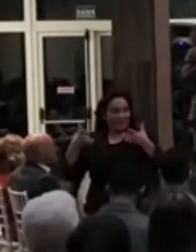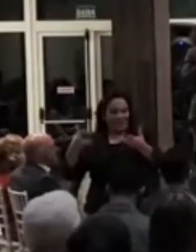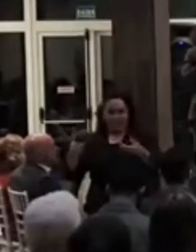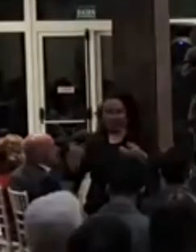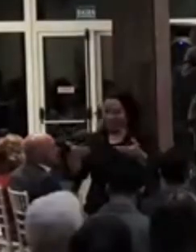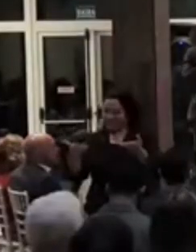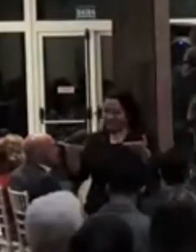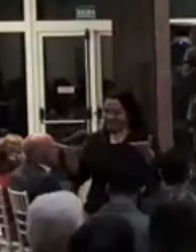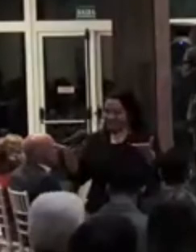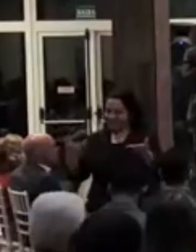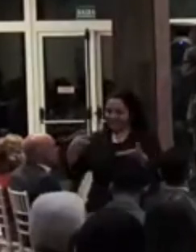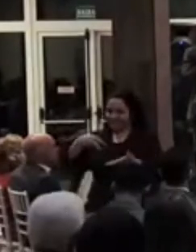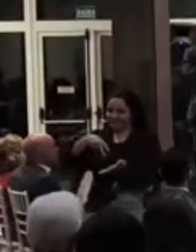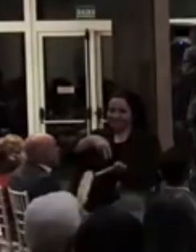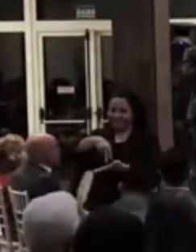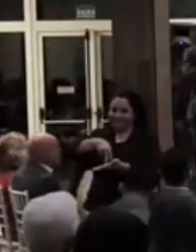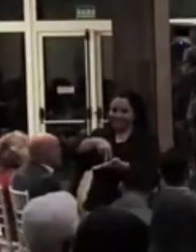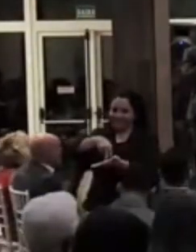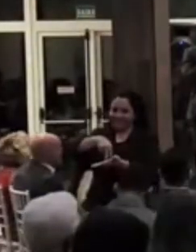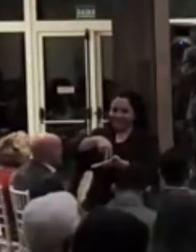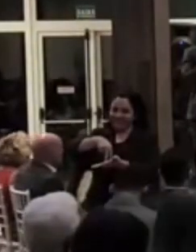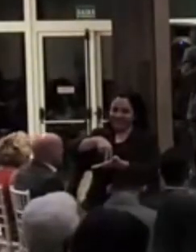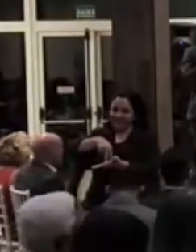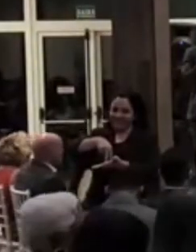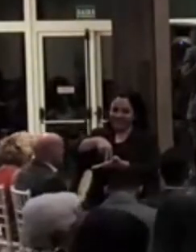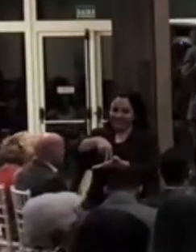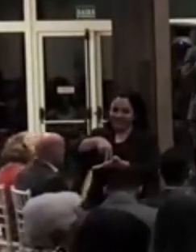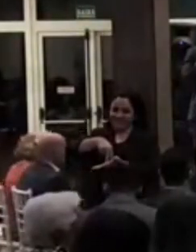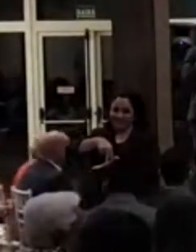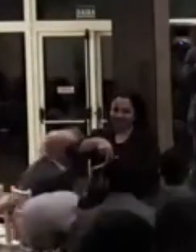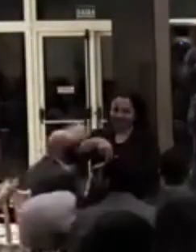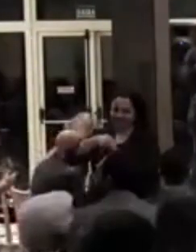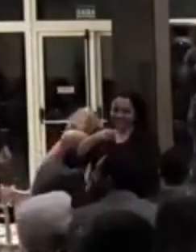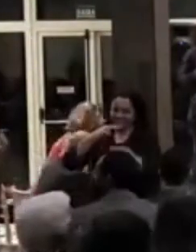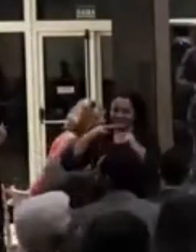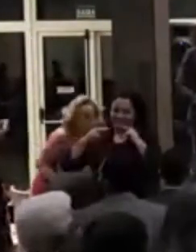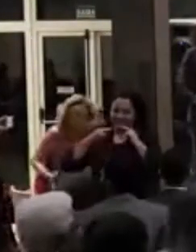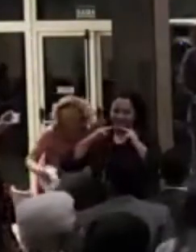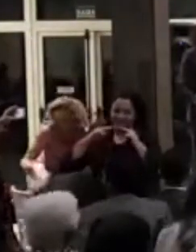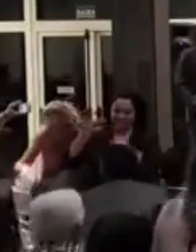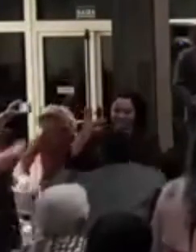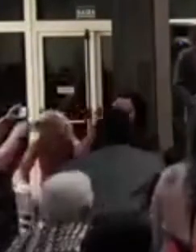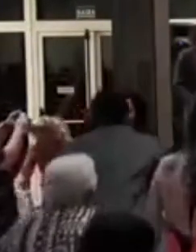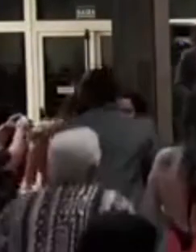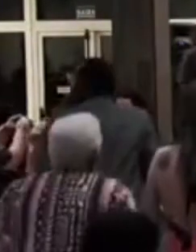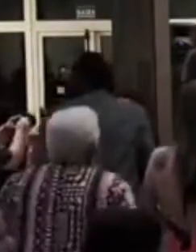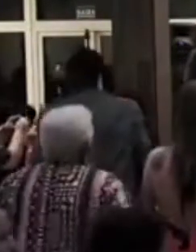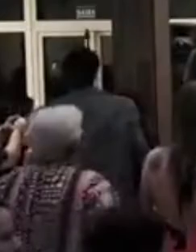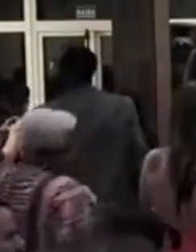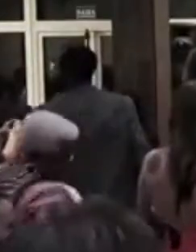para a imposição de respeito, ouvirmos a execução do hino nacional brasileiro.